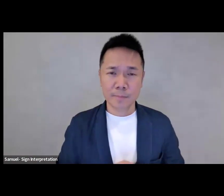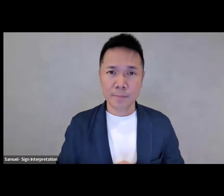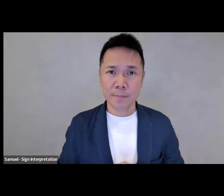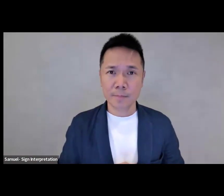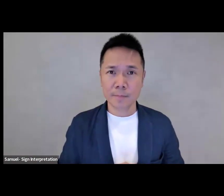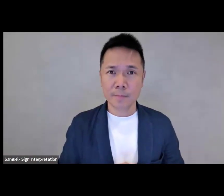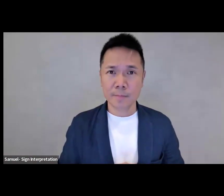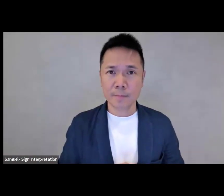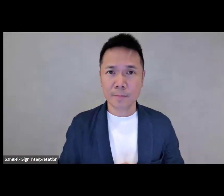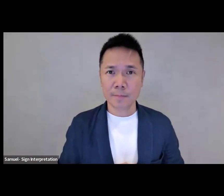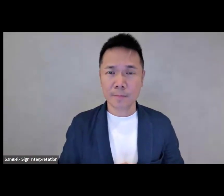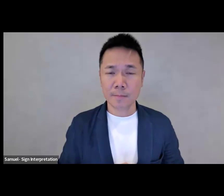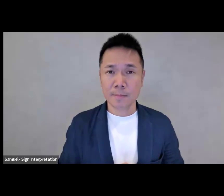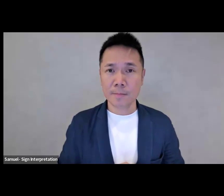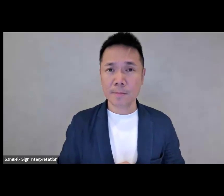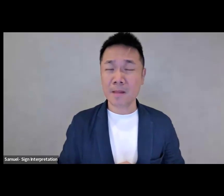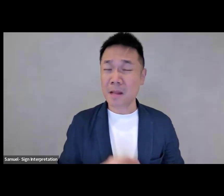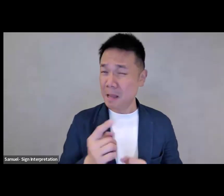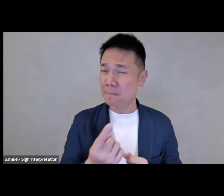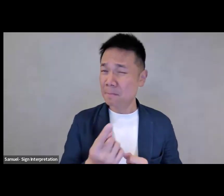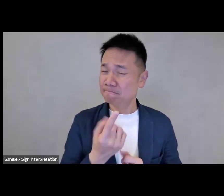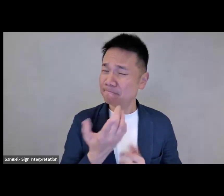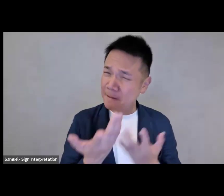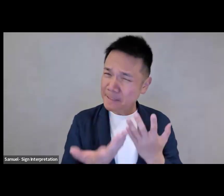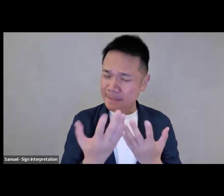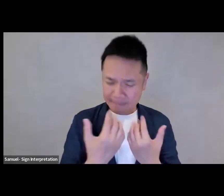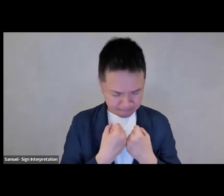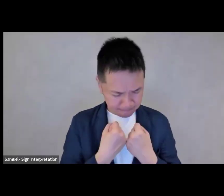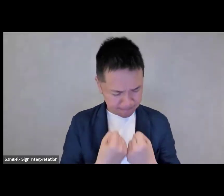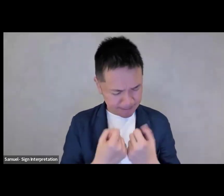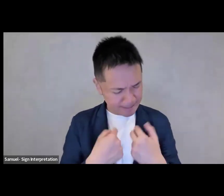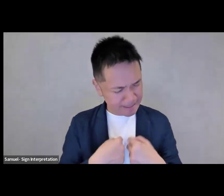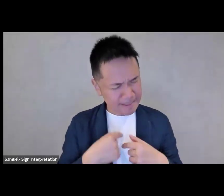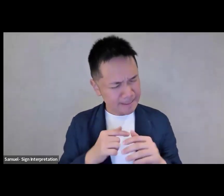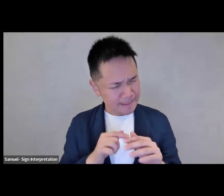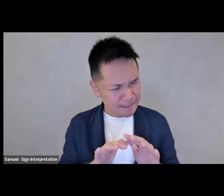就是说他只要他想要做的事情，他都是可以做得到。